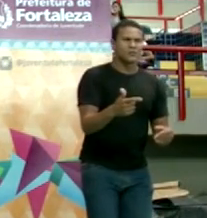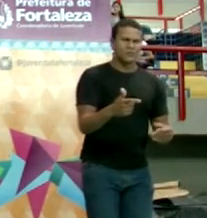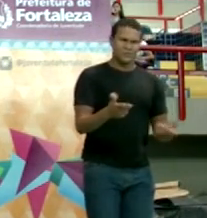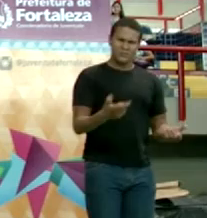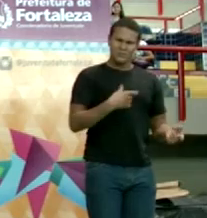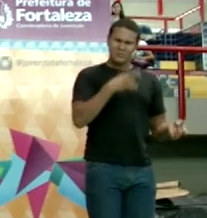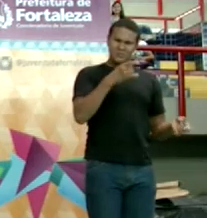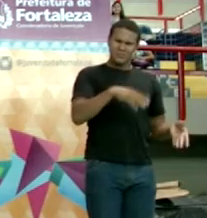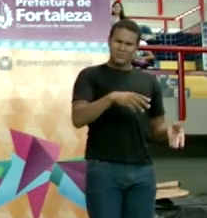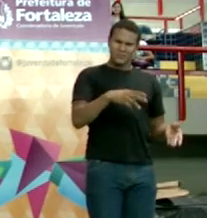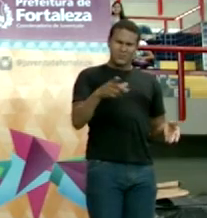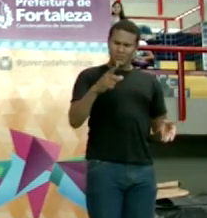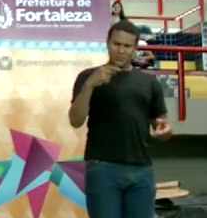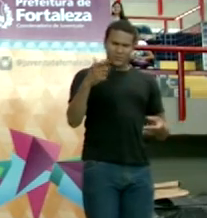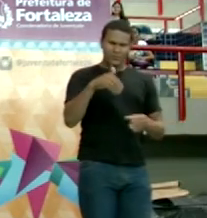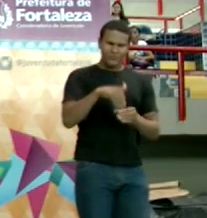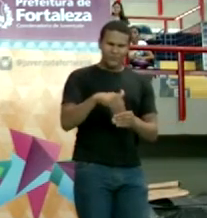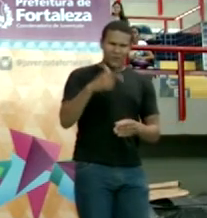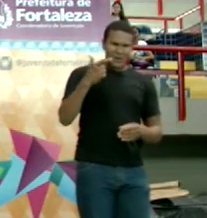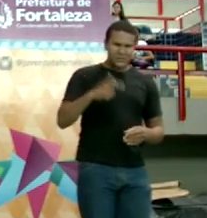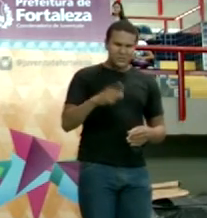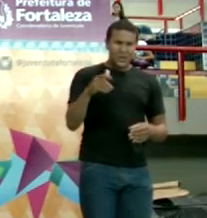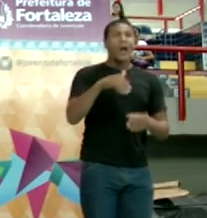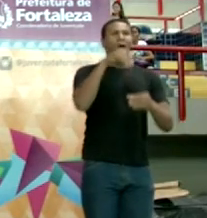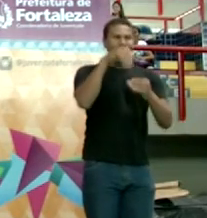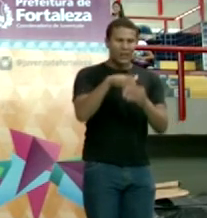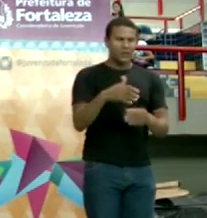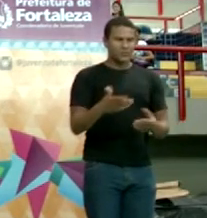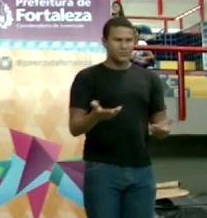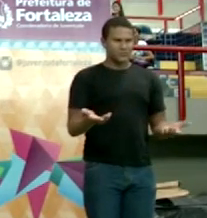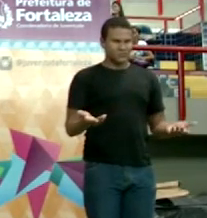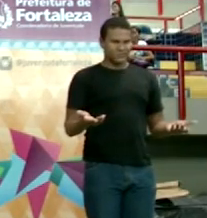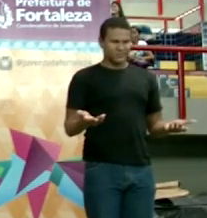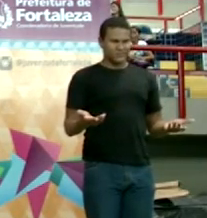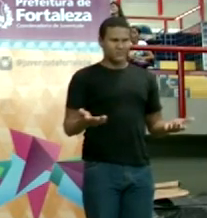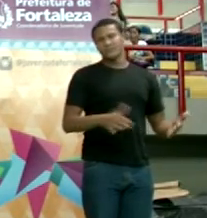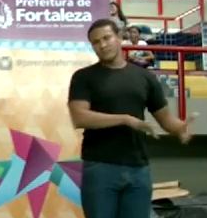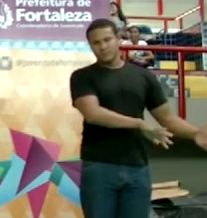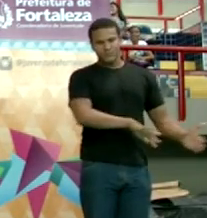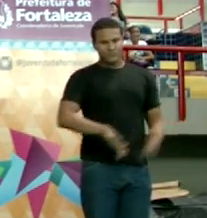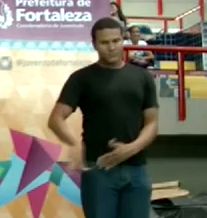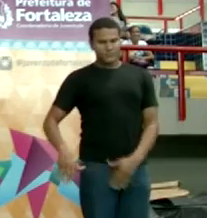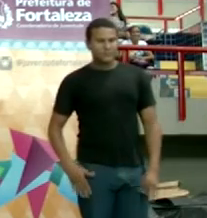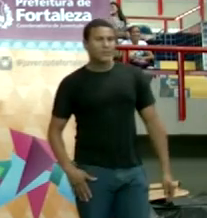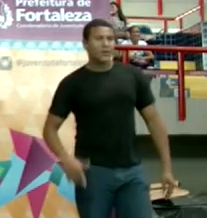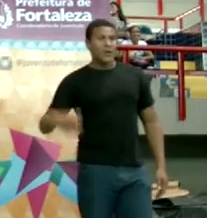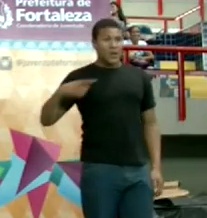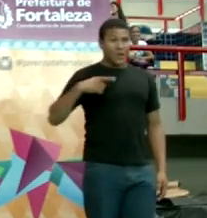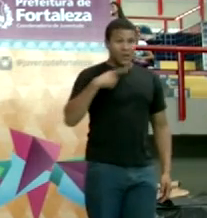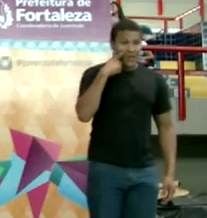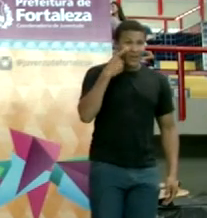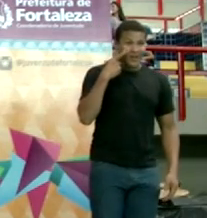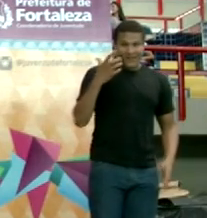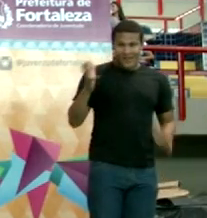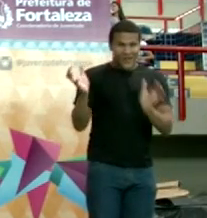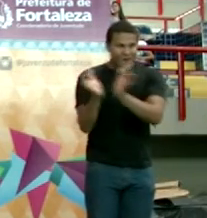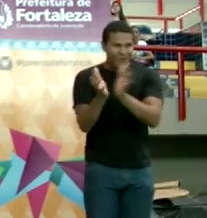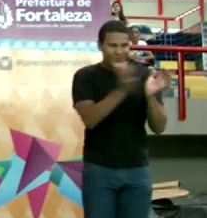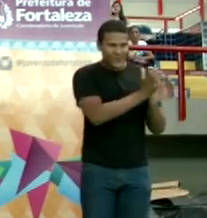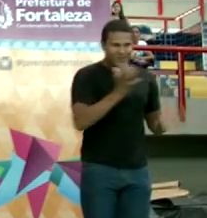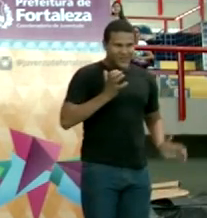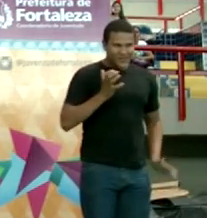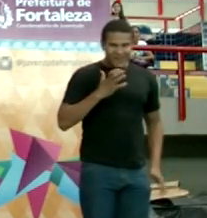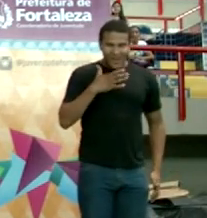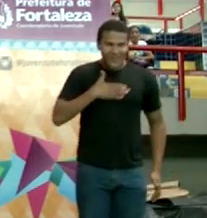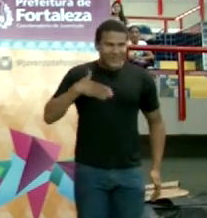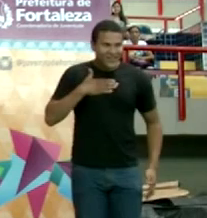volta. Mas tudo bem, vamos em frente. Vamos lá. Quer deixar a elite feliz? Encha os bolsos